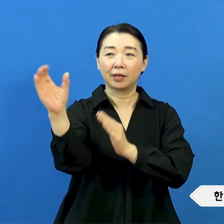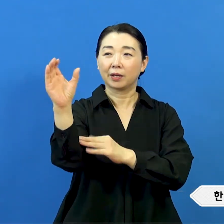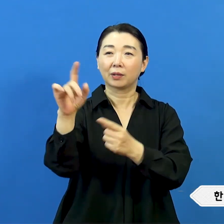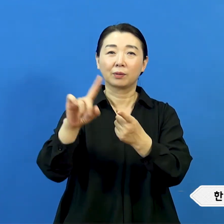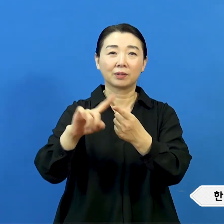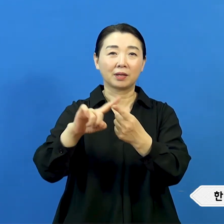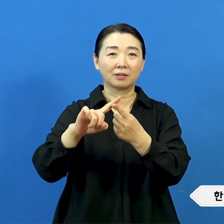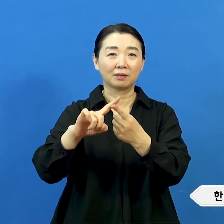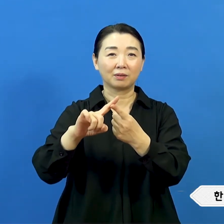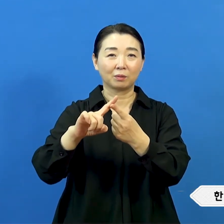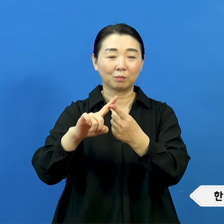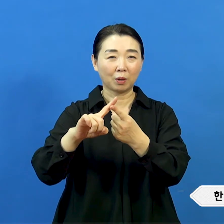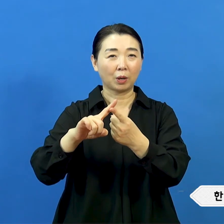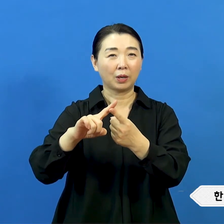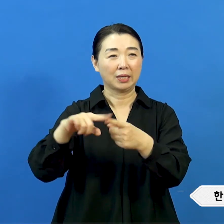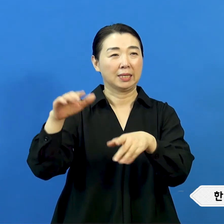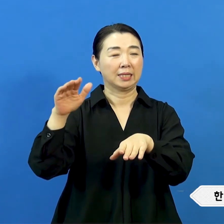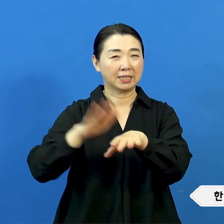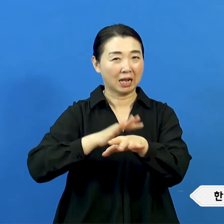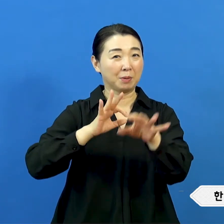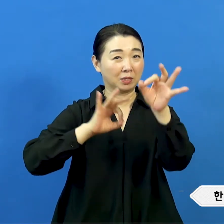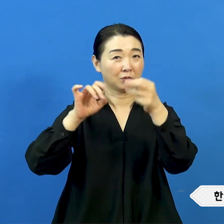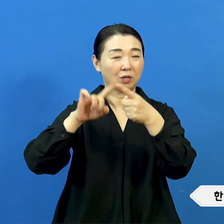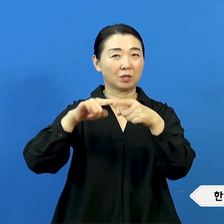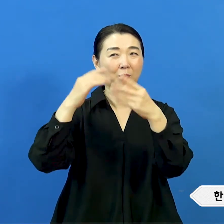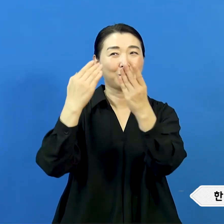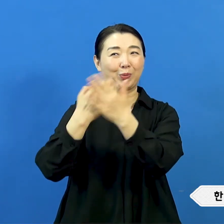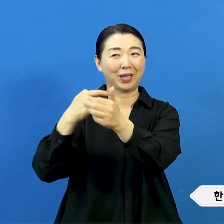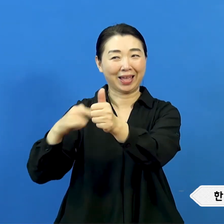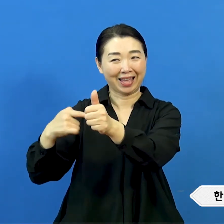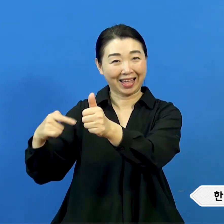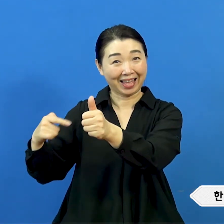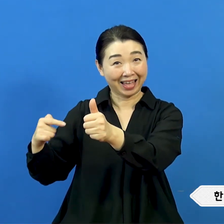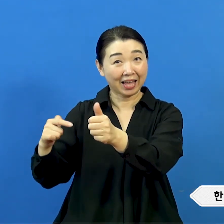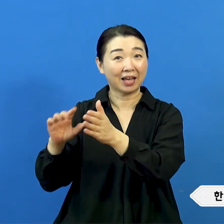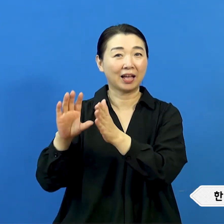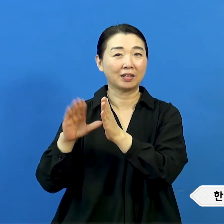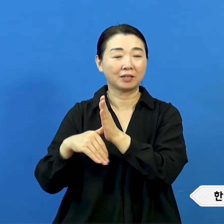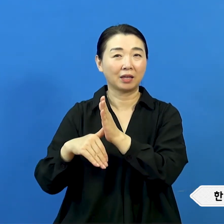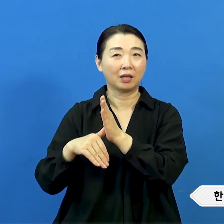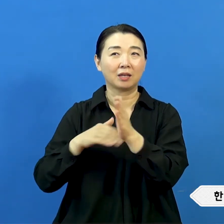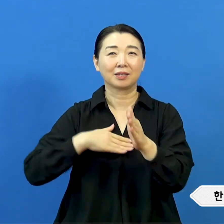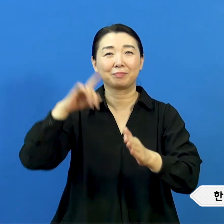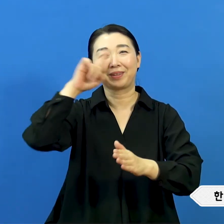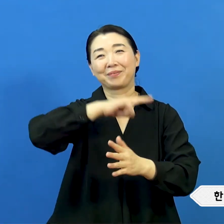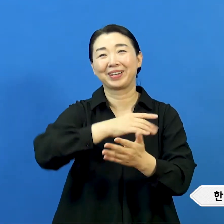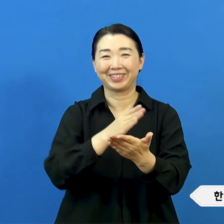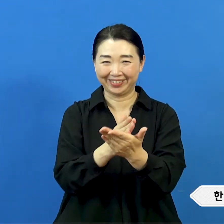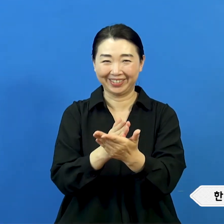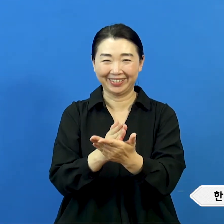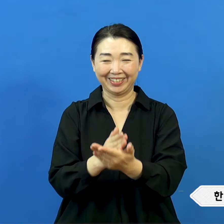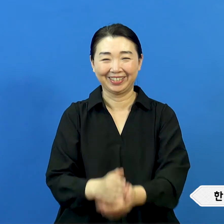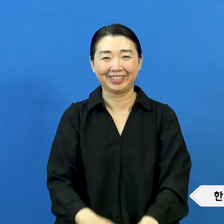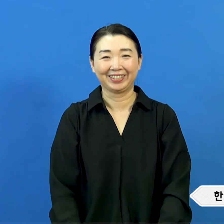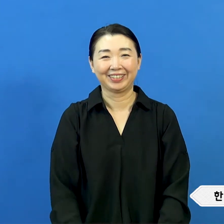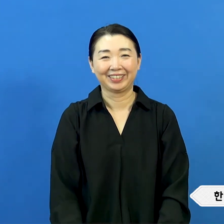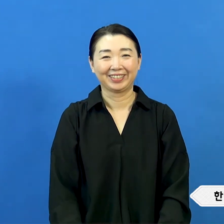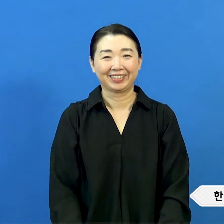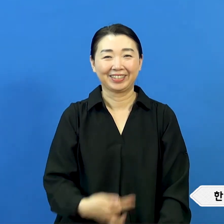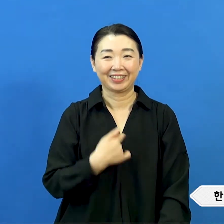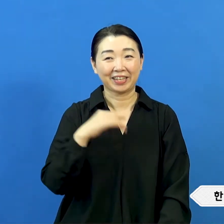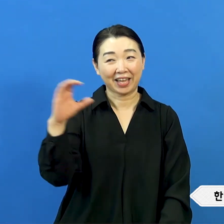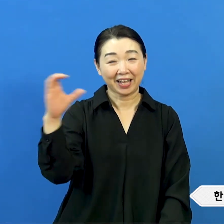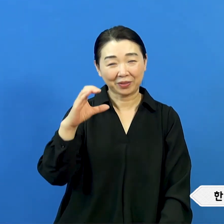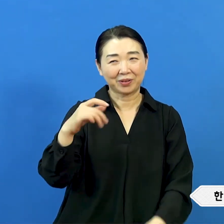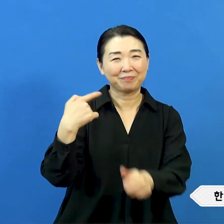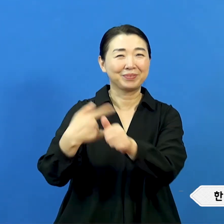가톨릭의 이 좀 오류에 대해서 이것저것 얘기할 때에 너무 기분 나빠하지는 마십시오. 제가